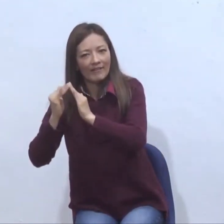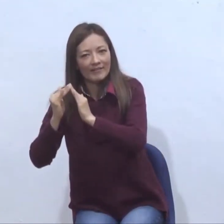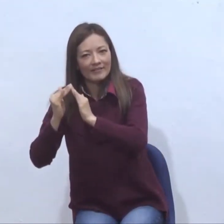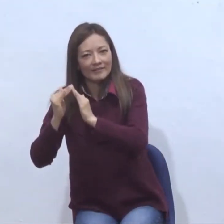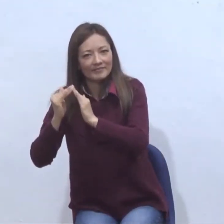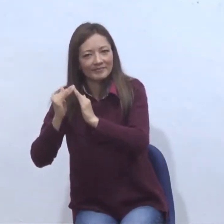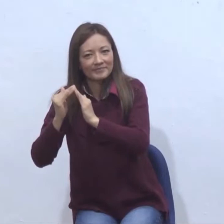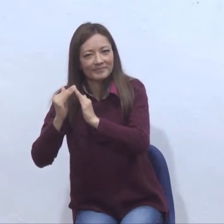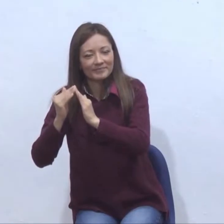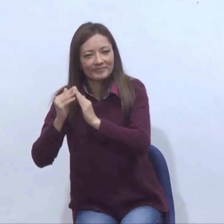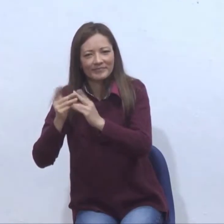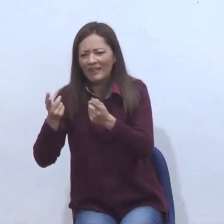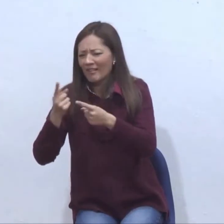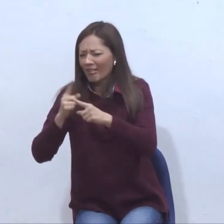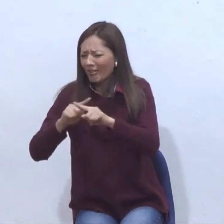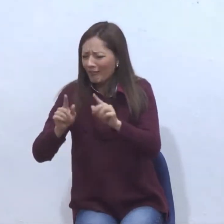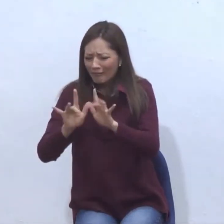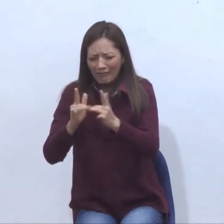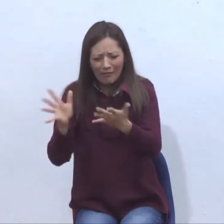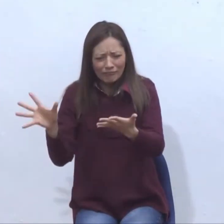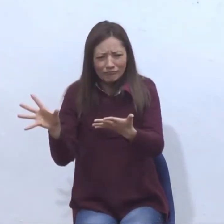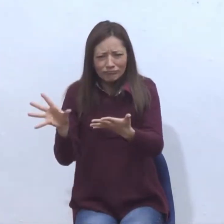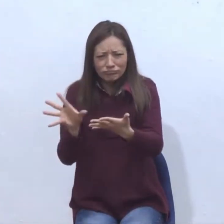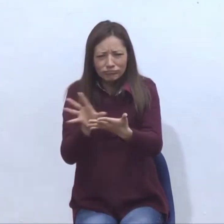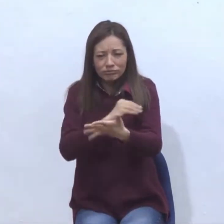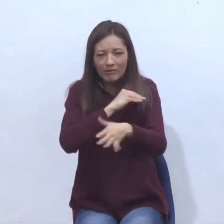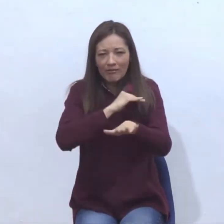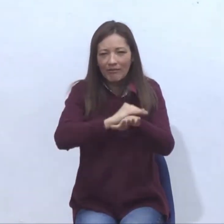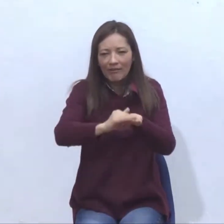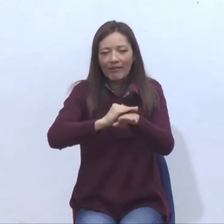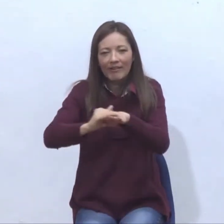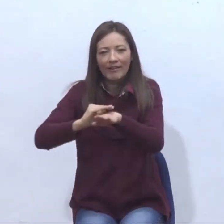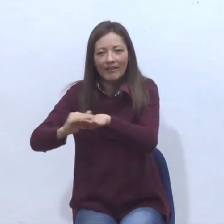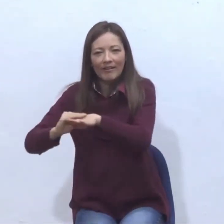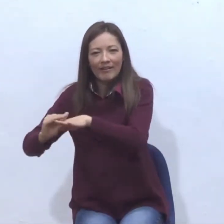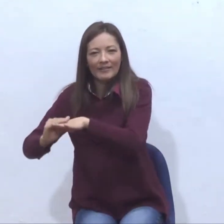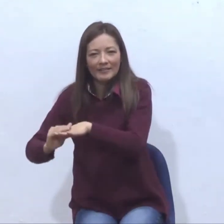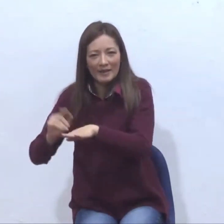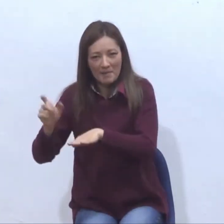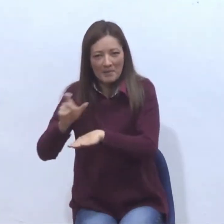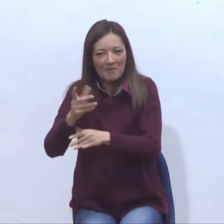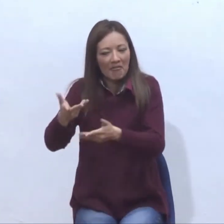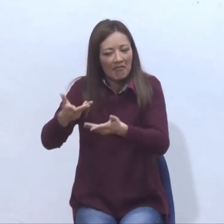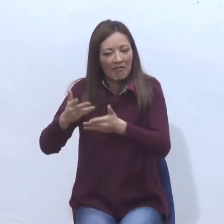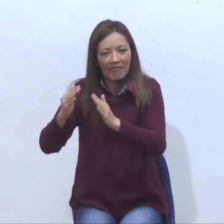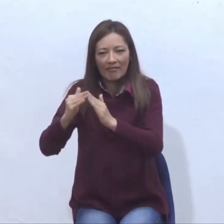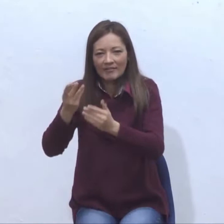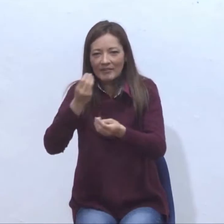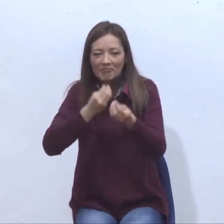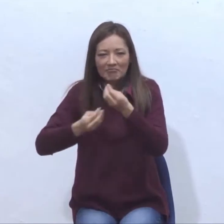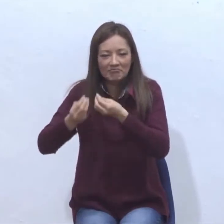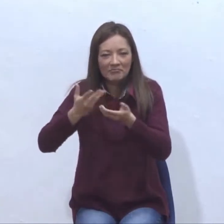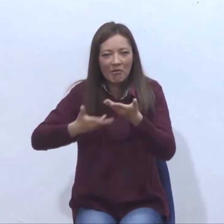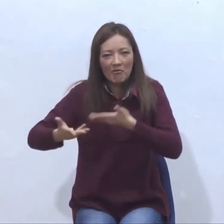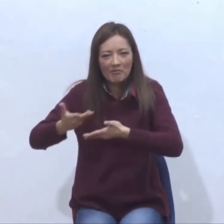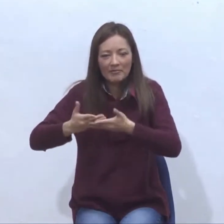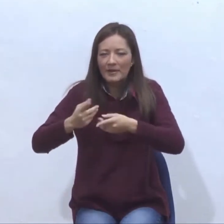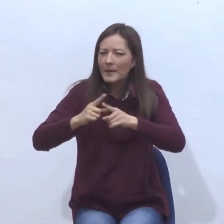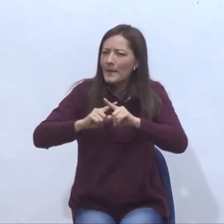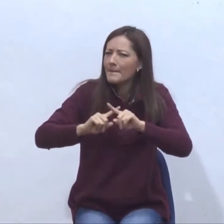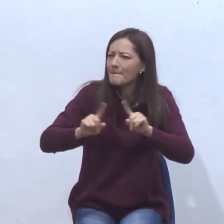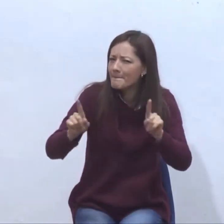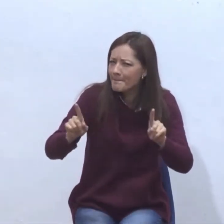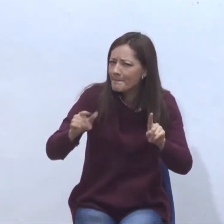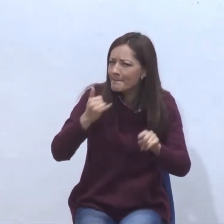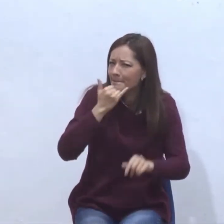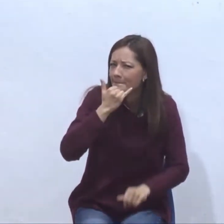e invitaciones lo vemos alrededor de toda la Escritura. Pero hay algo que sucede en estos